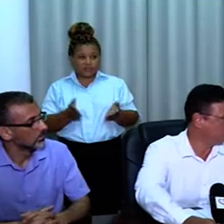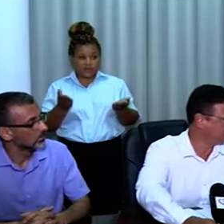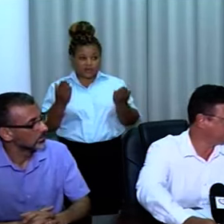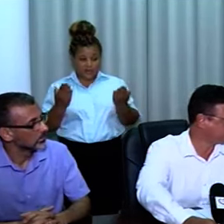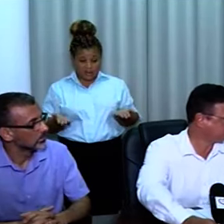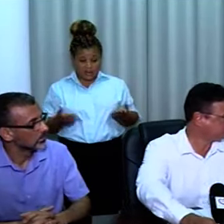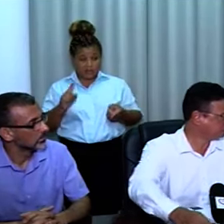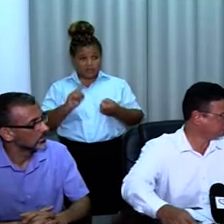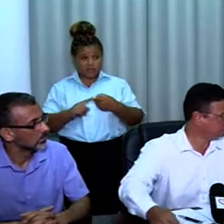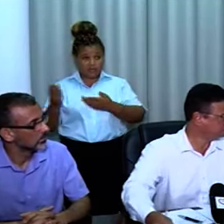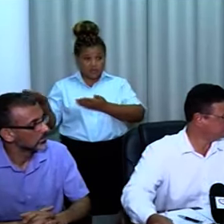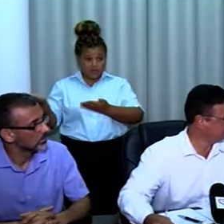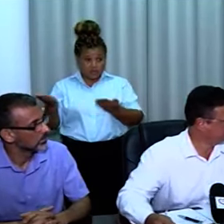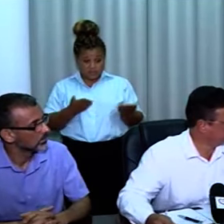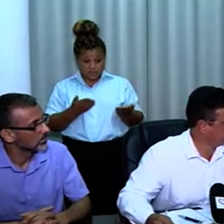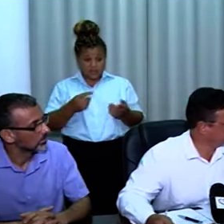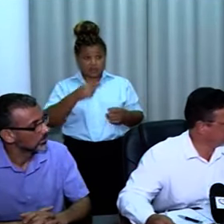rôle.